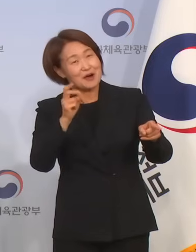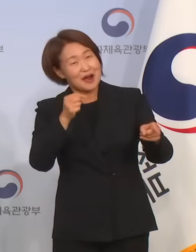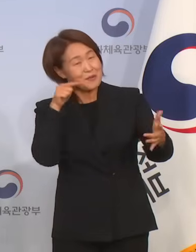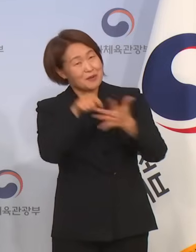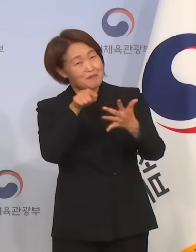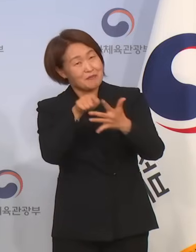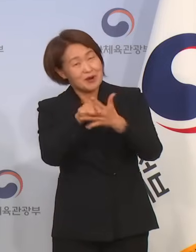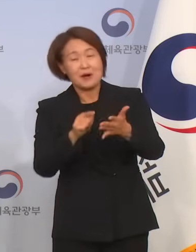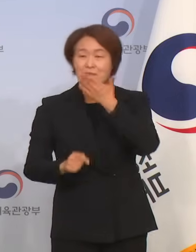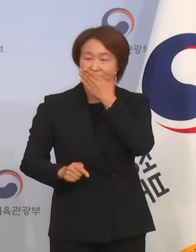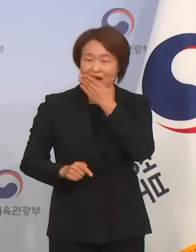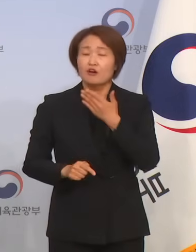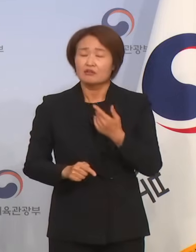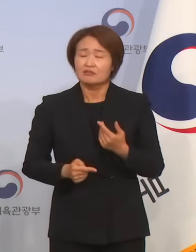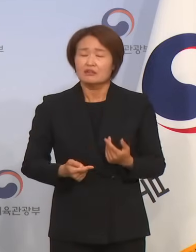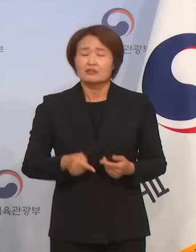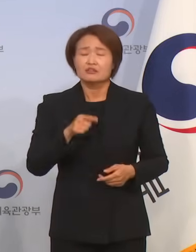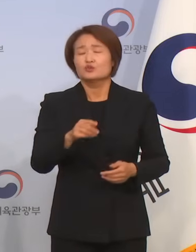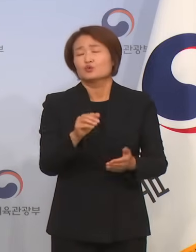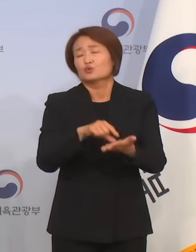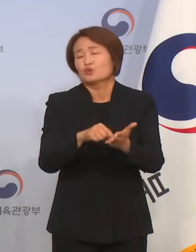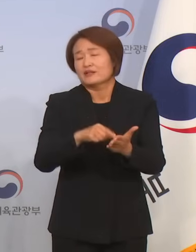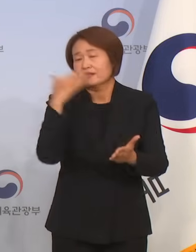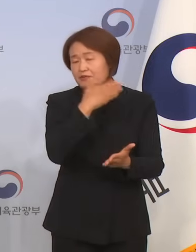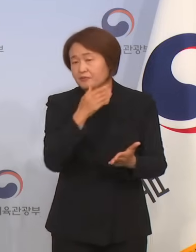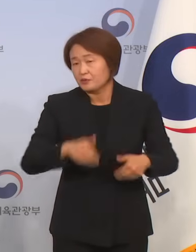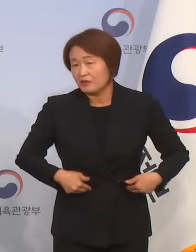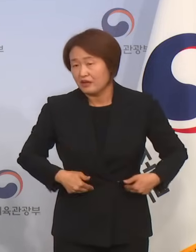전문성을 저희들이 무시하라 하면서까지 하라는 말은 아닙니다.